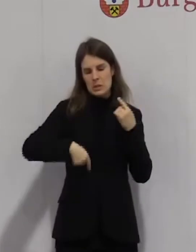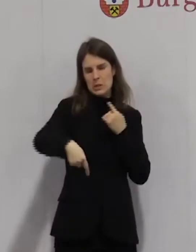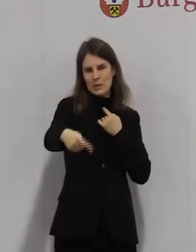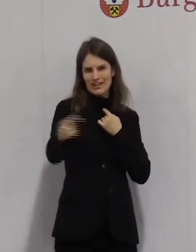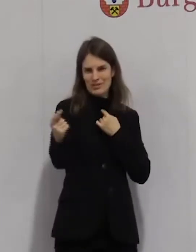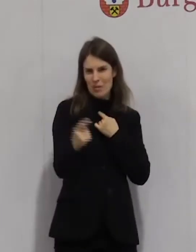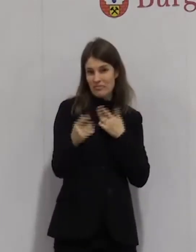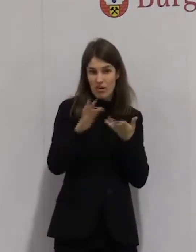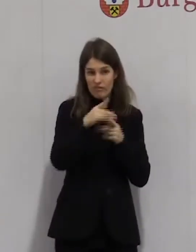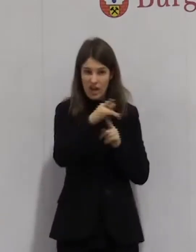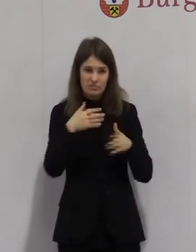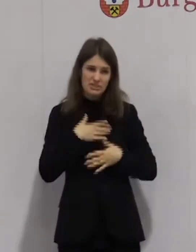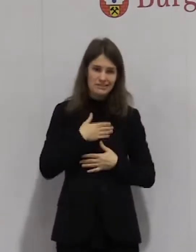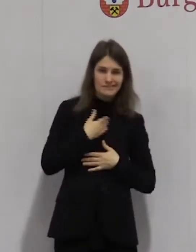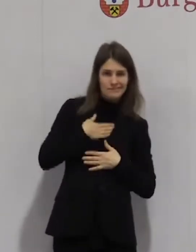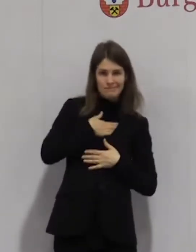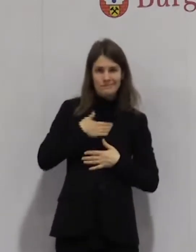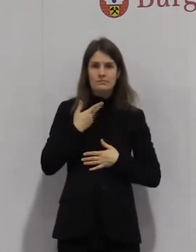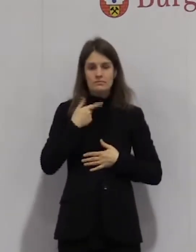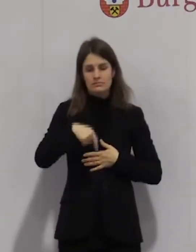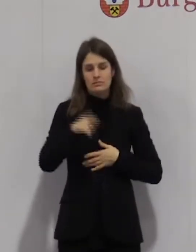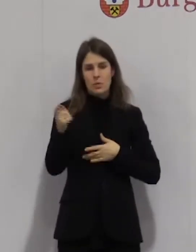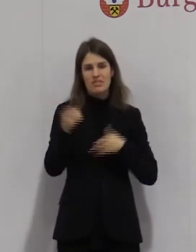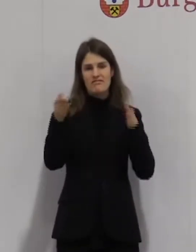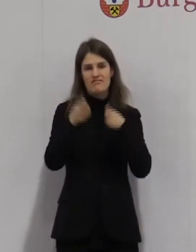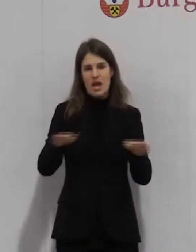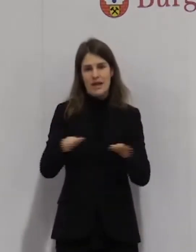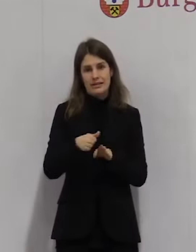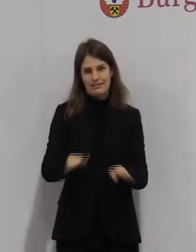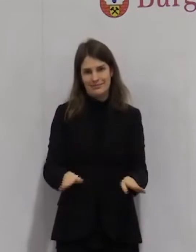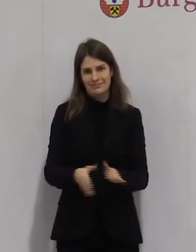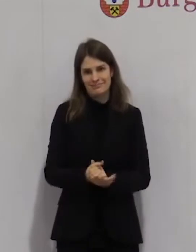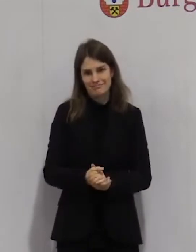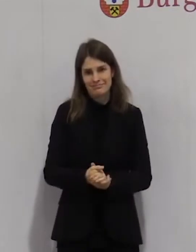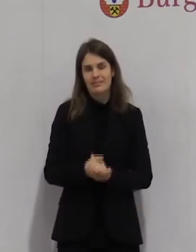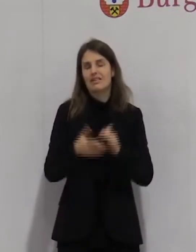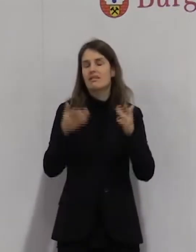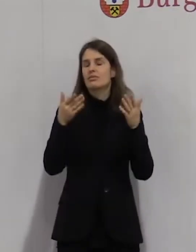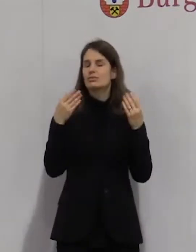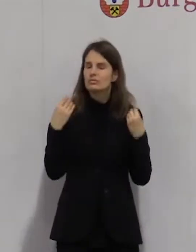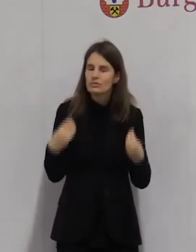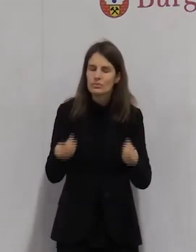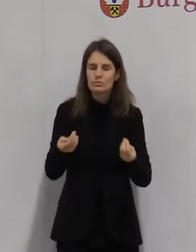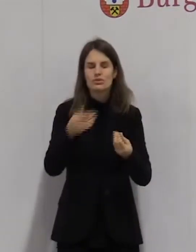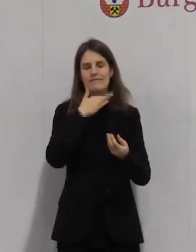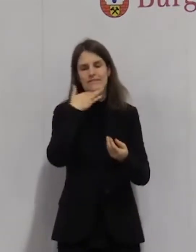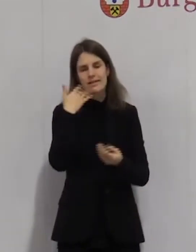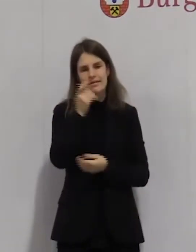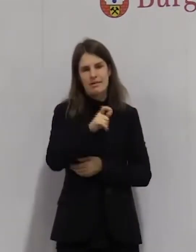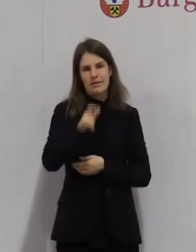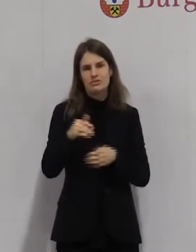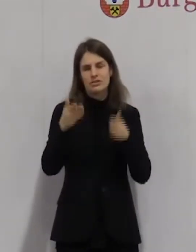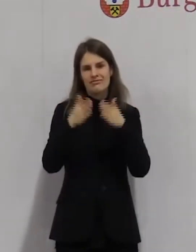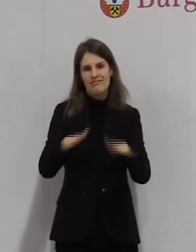wird. Das Weihnachtsfest steht vor der Tür und es ist üblich, dass ganz, ganz viele Menschen am Heiligen